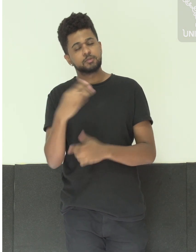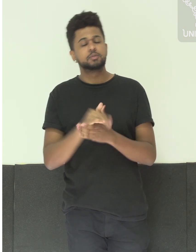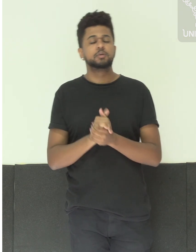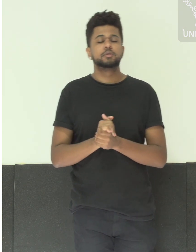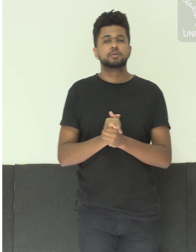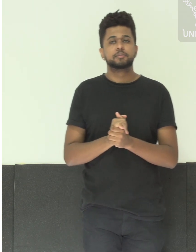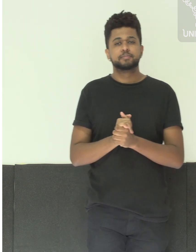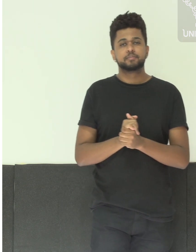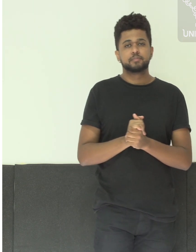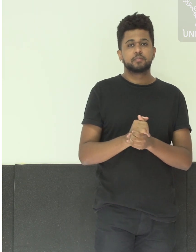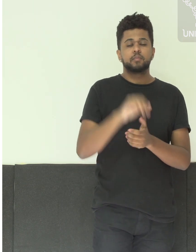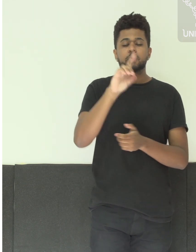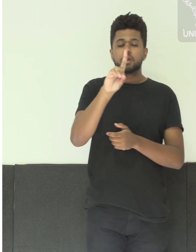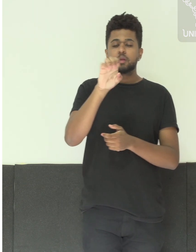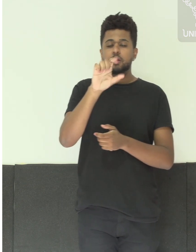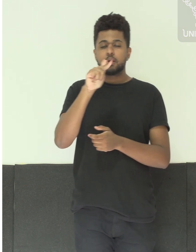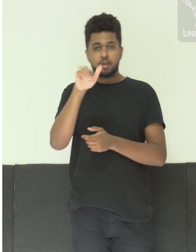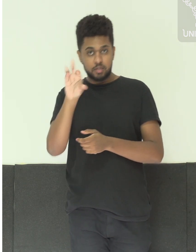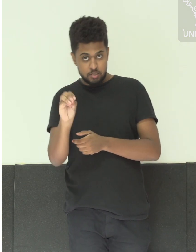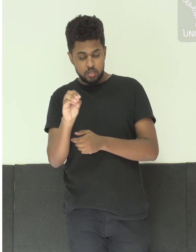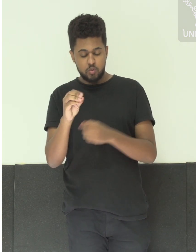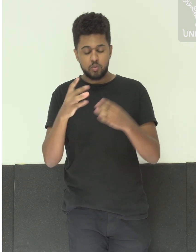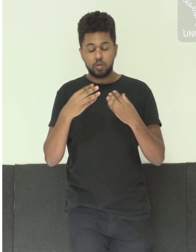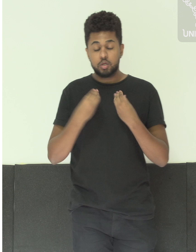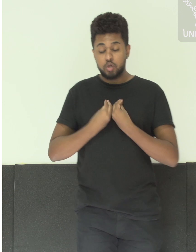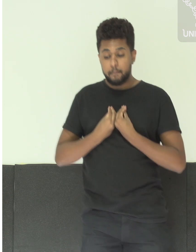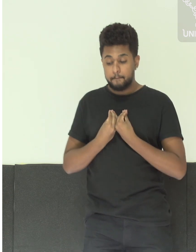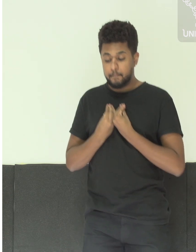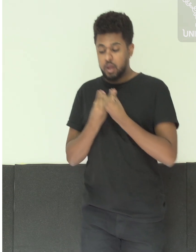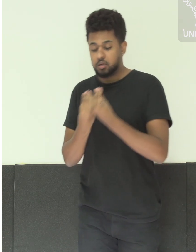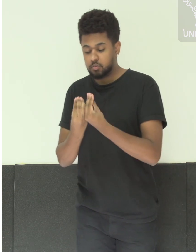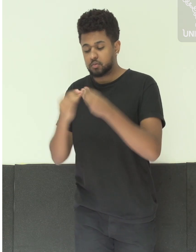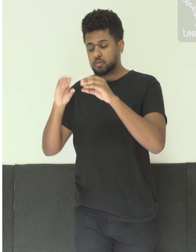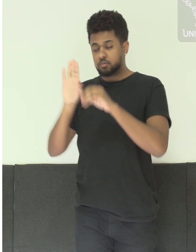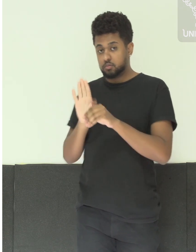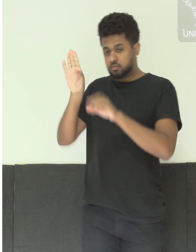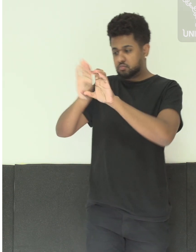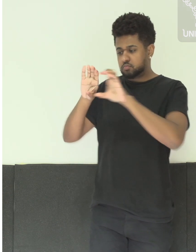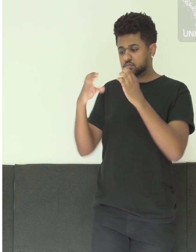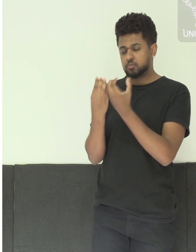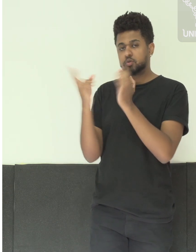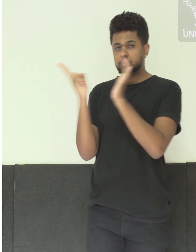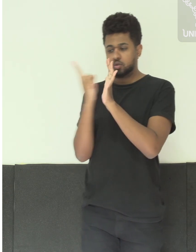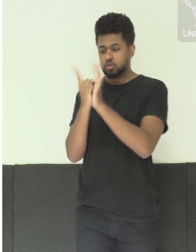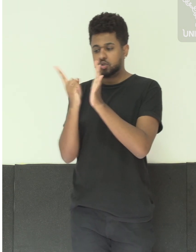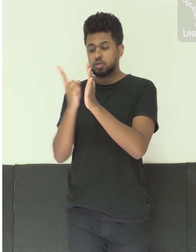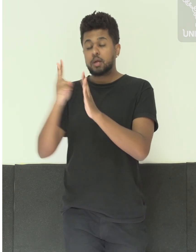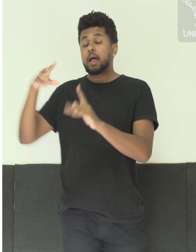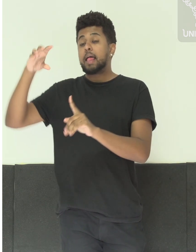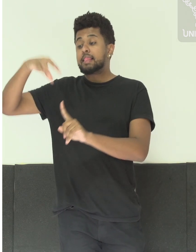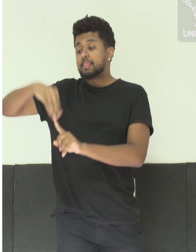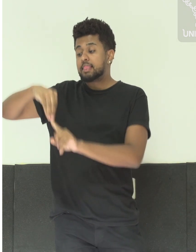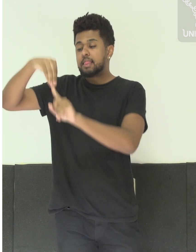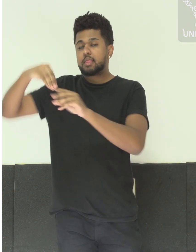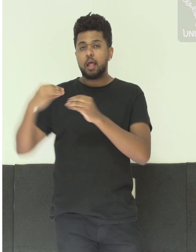7.3.9.1.3 Declaração de pertencimento do candidato à comunidade indígena, emitidos pelas